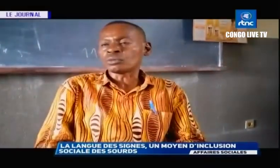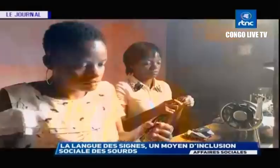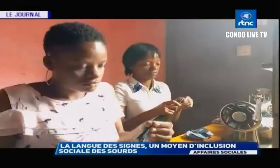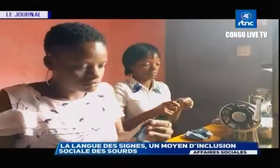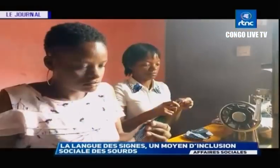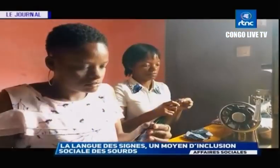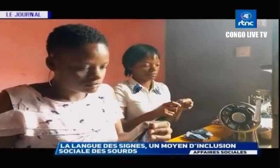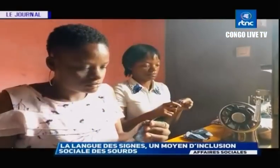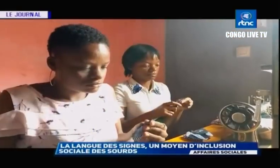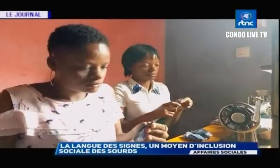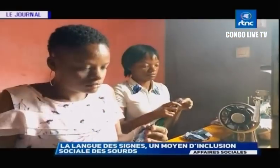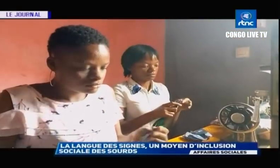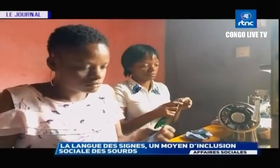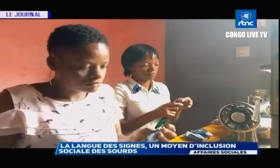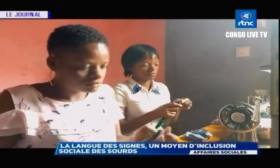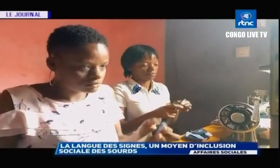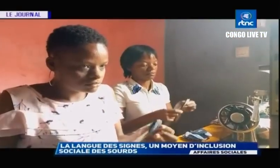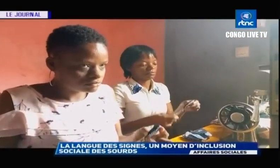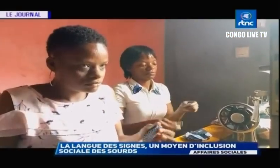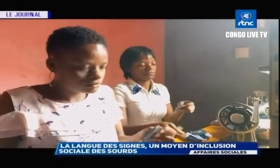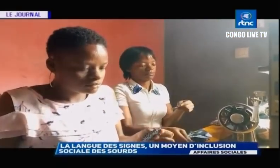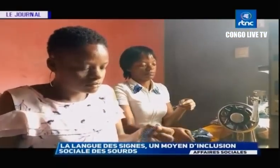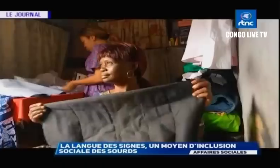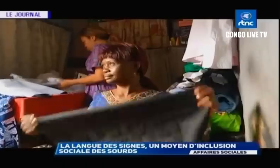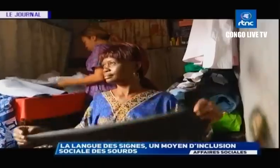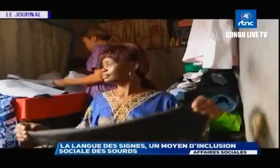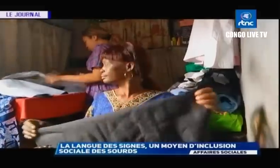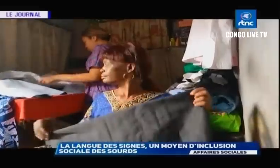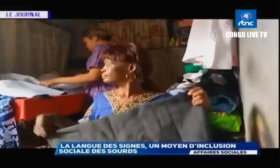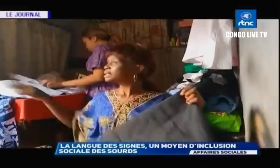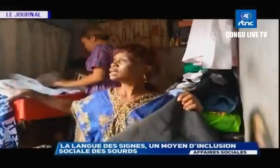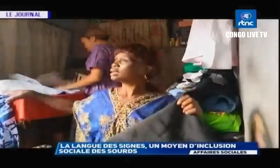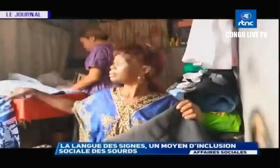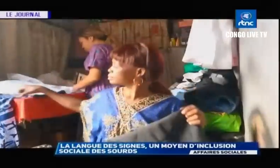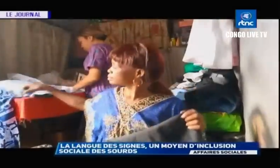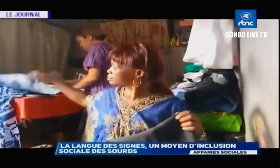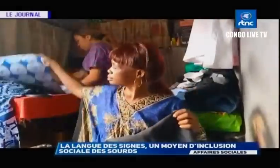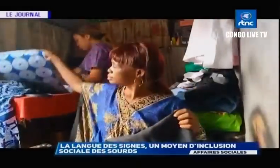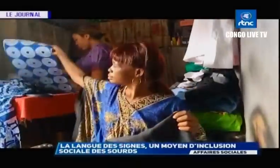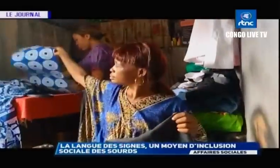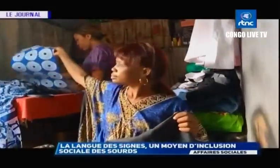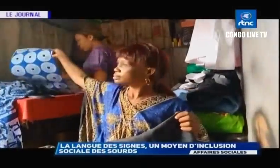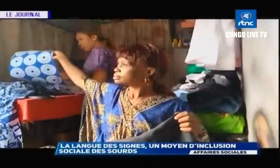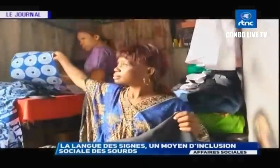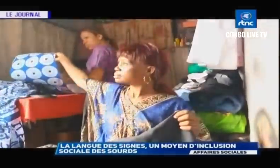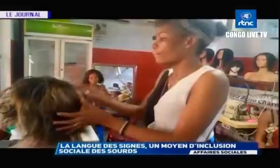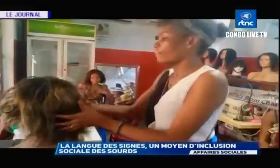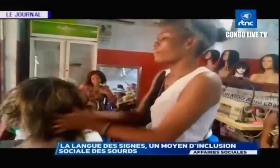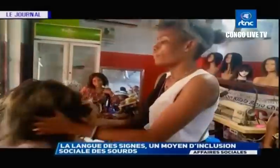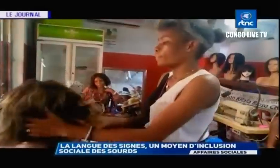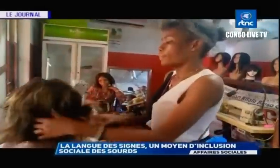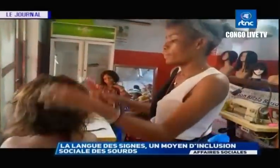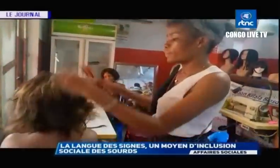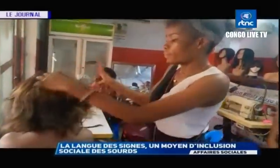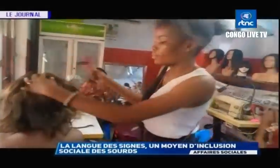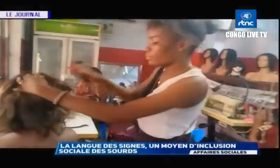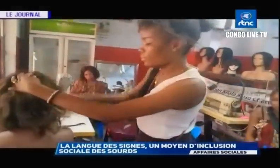De tous ceux qui précèdent, les malentendants ont démontré leur détermination à affronter les réalités de la société malgré ces problèmes